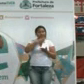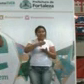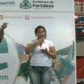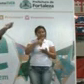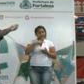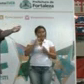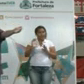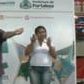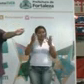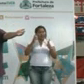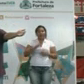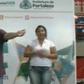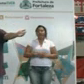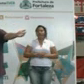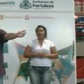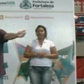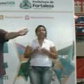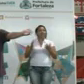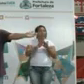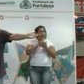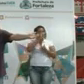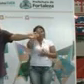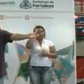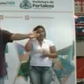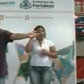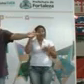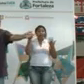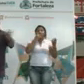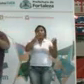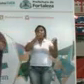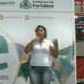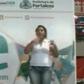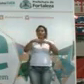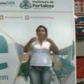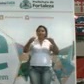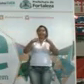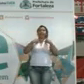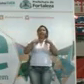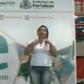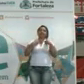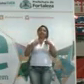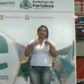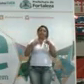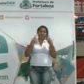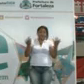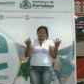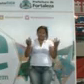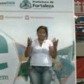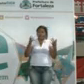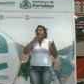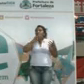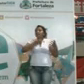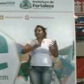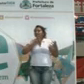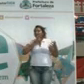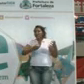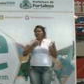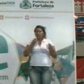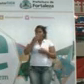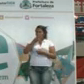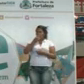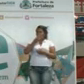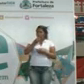ganha presente. Gente interesseira é isso mesmo. A desgraça do mundo é você. Olhe, o Natal não tem nada